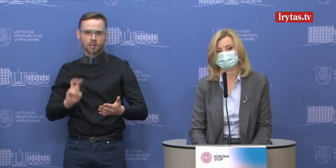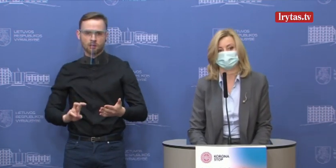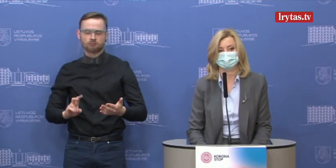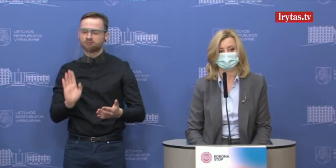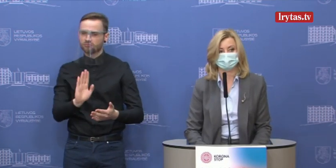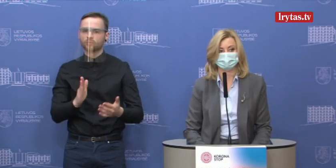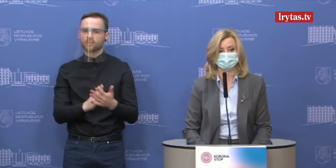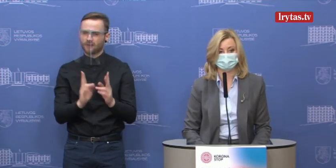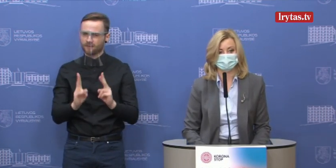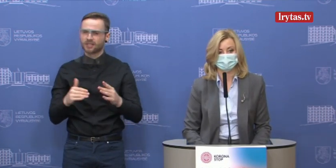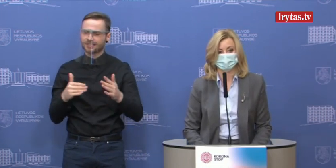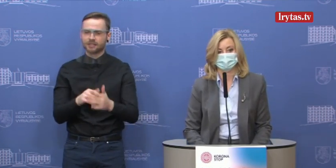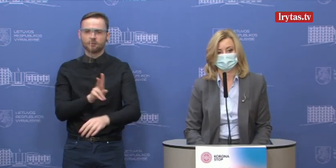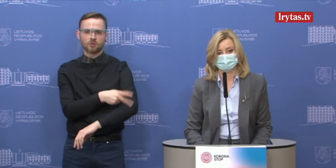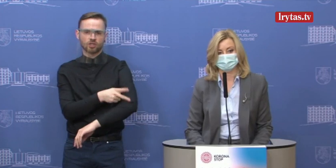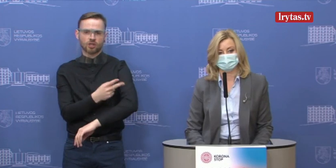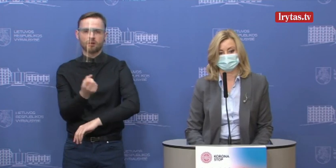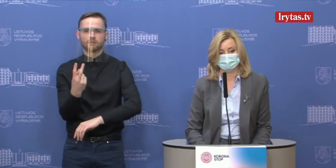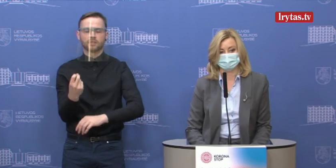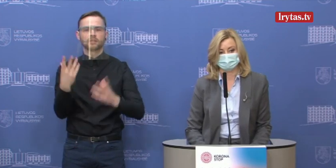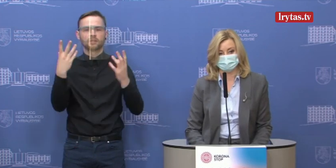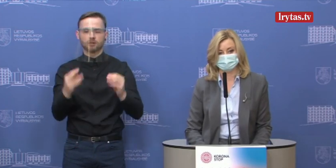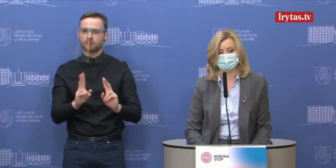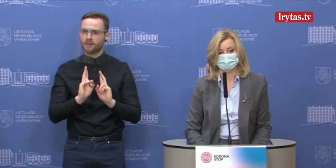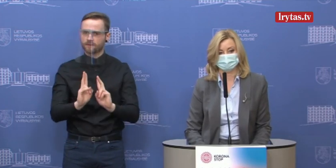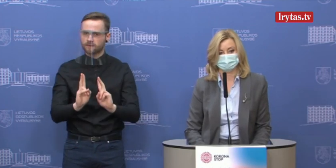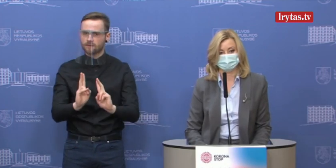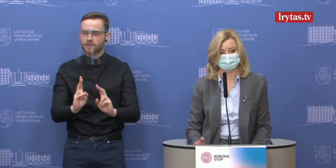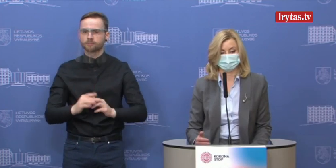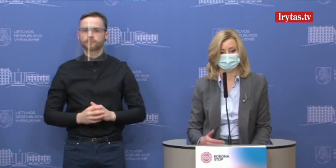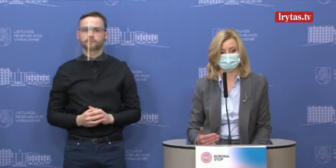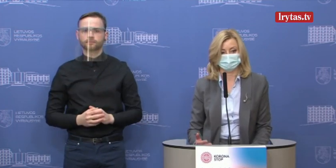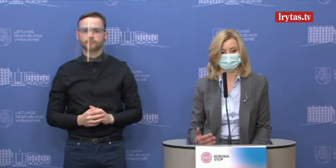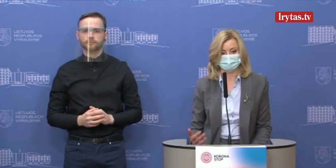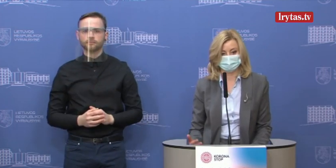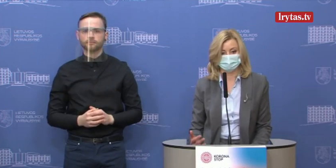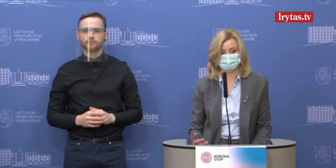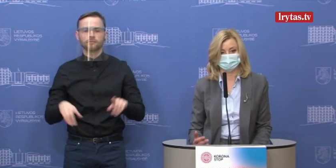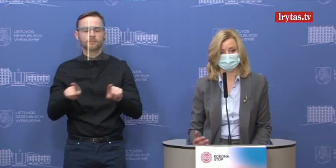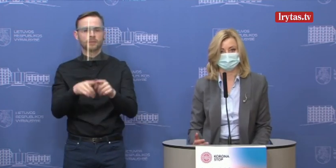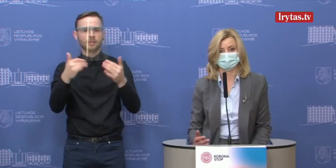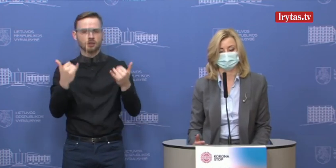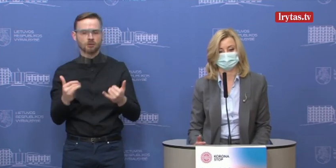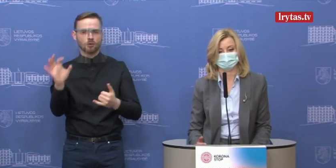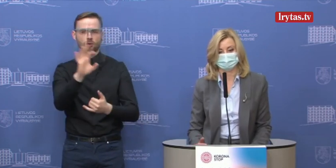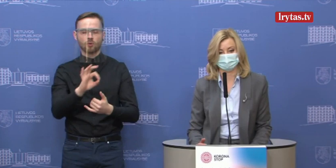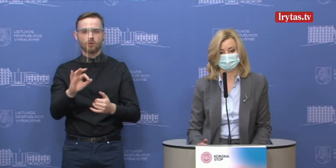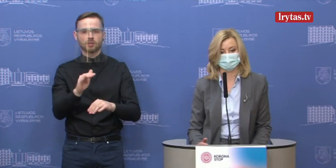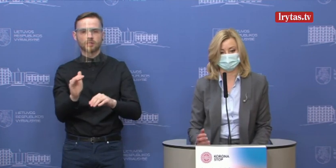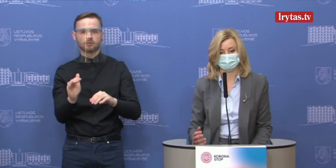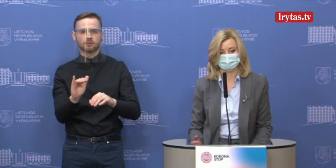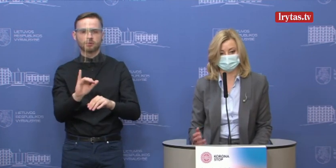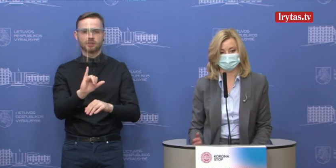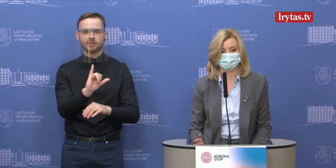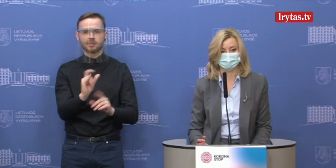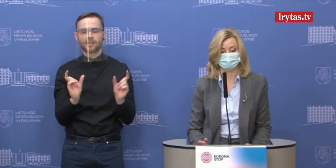kontrolę iki birželio 12 dienos ir netgi kalbant apie tam tikrus išvelninimus, vis tiek ta